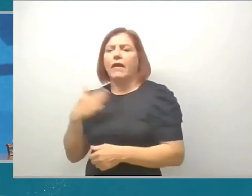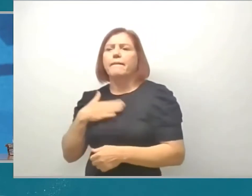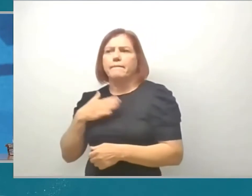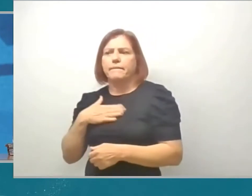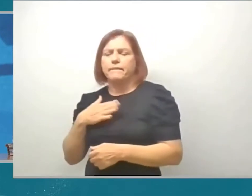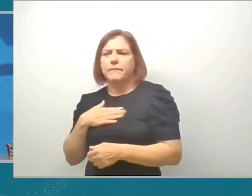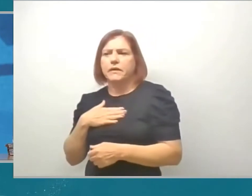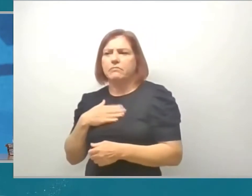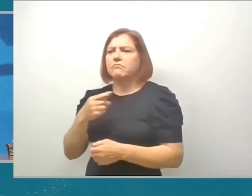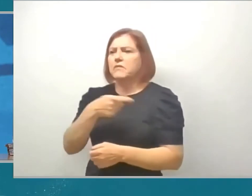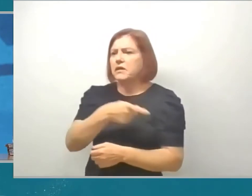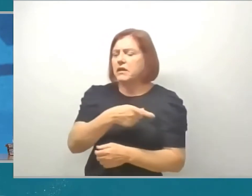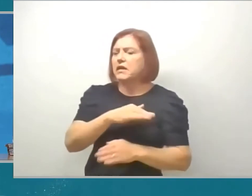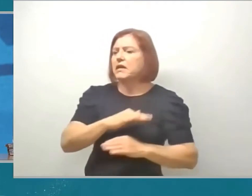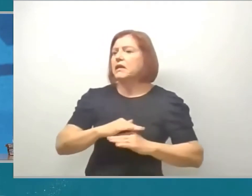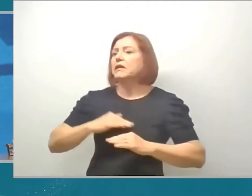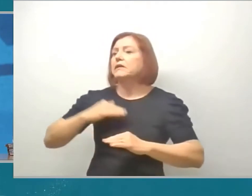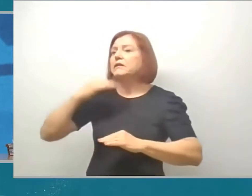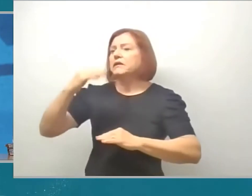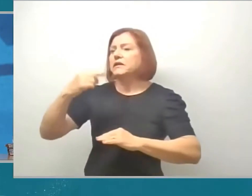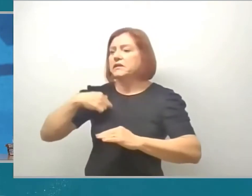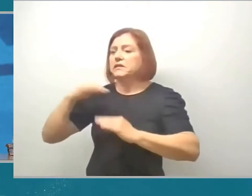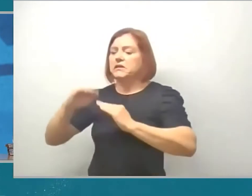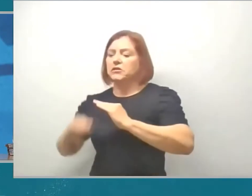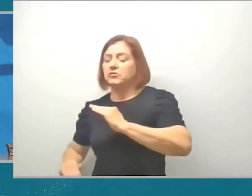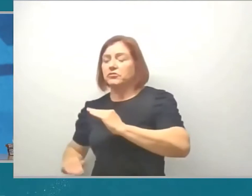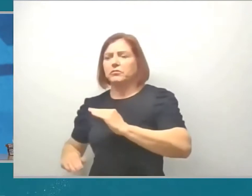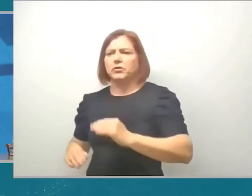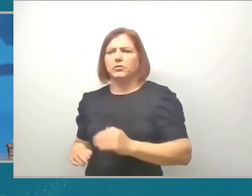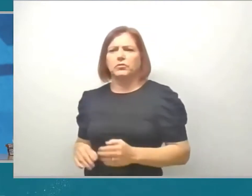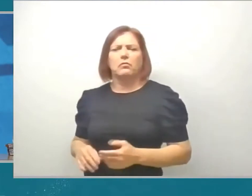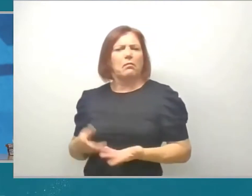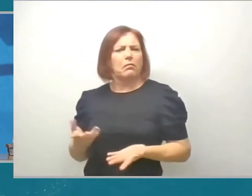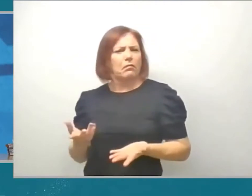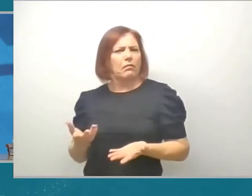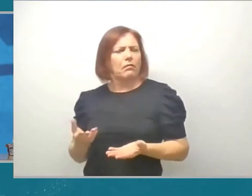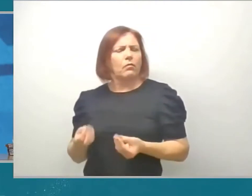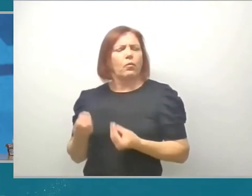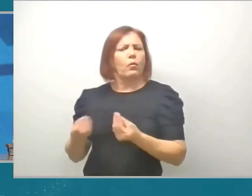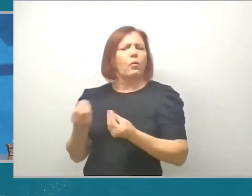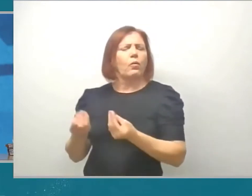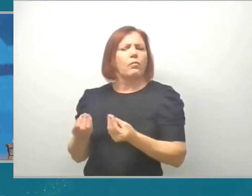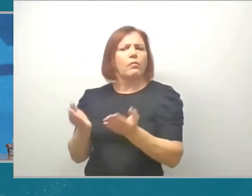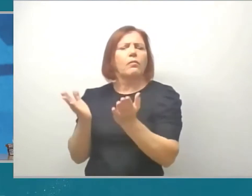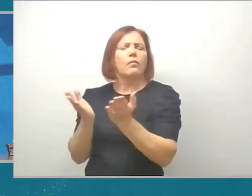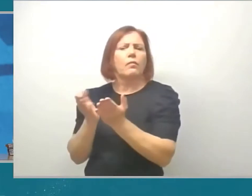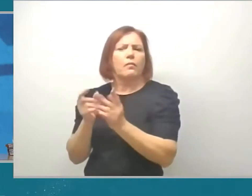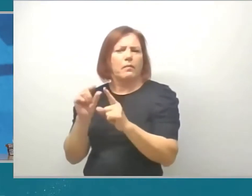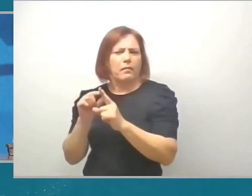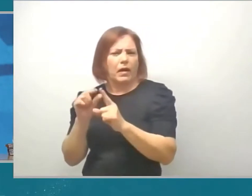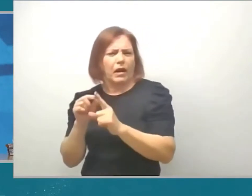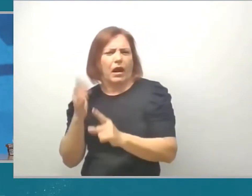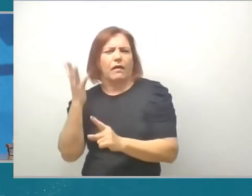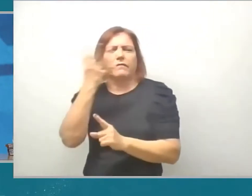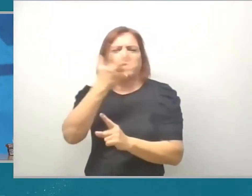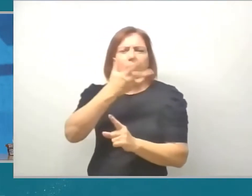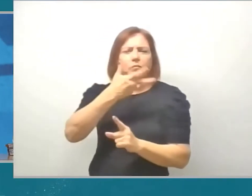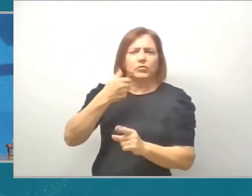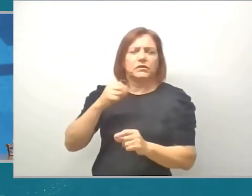realidade é outra, não é? Ali tudo começou, irmãos. Aqui